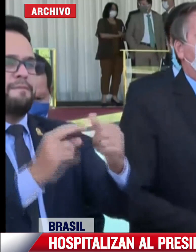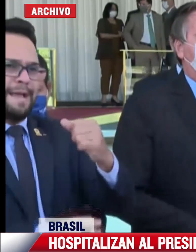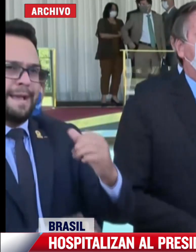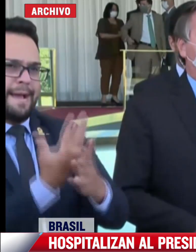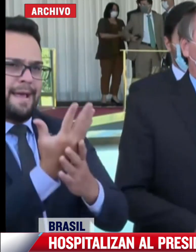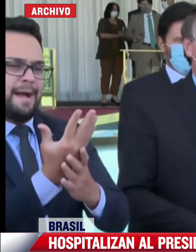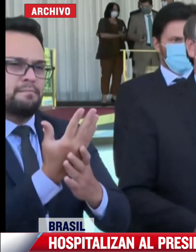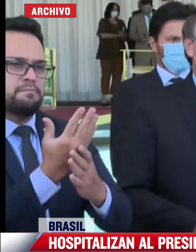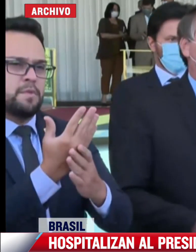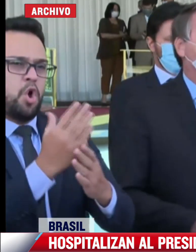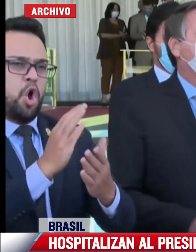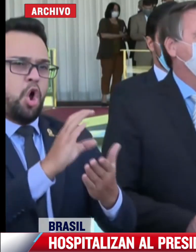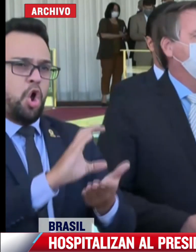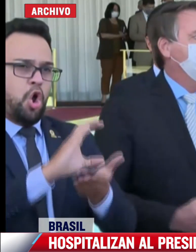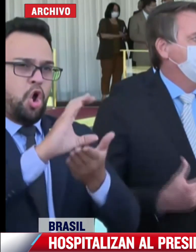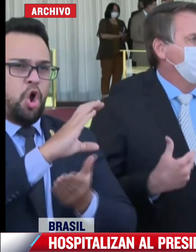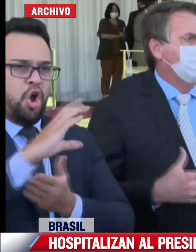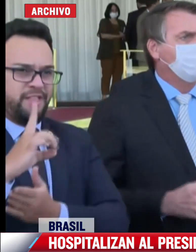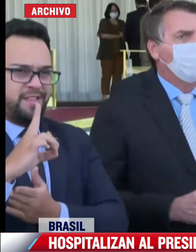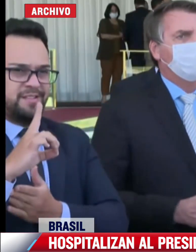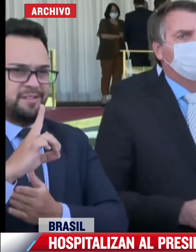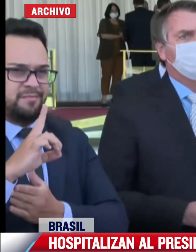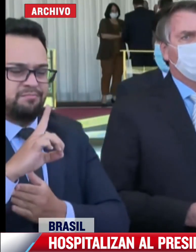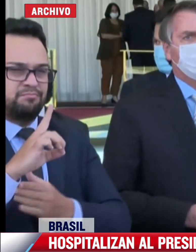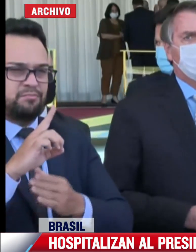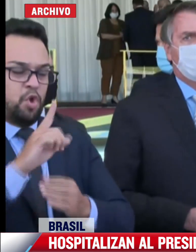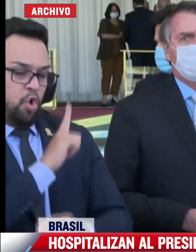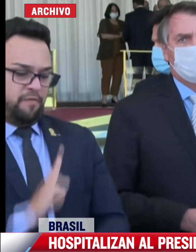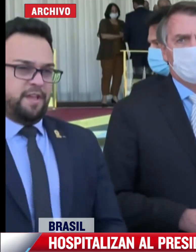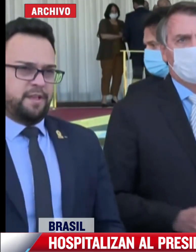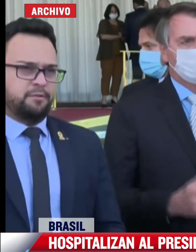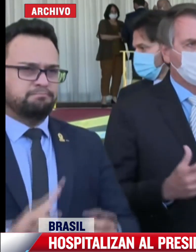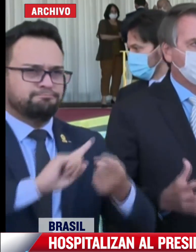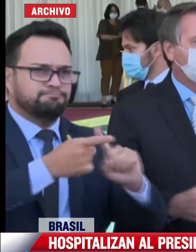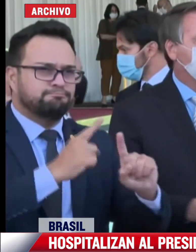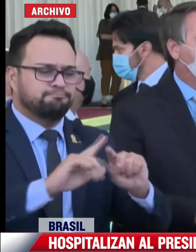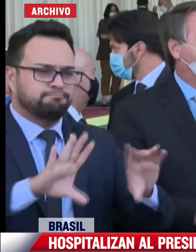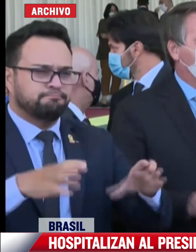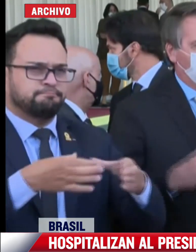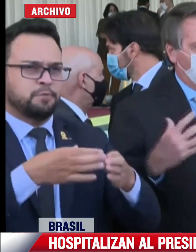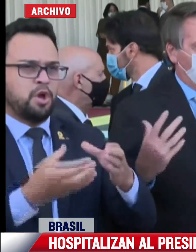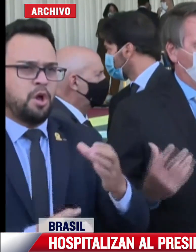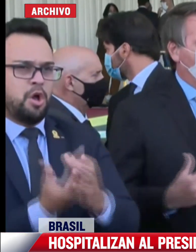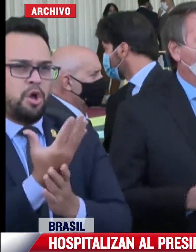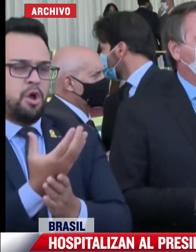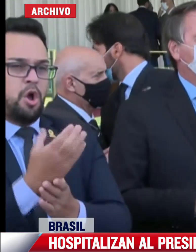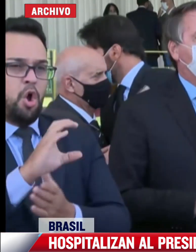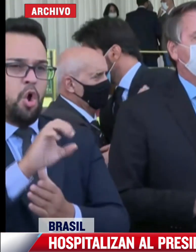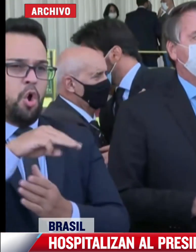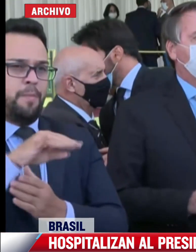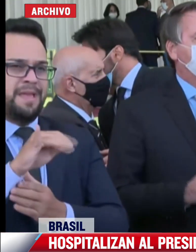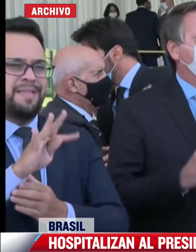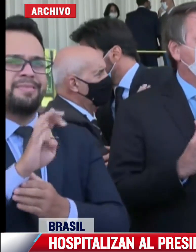El mandatario va a ser sometido a una serie de pruebas aún no especificadas y va a permanecer en observación entre